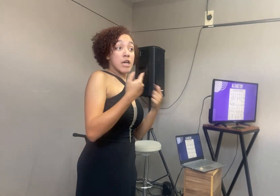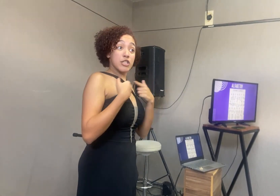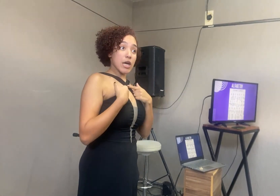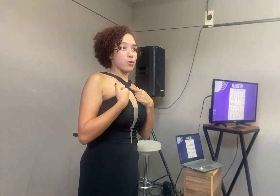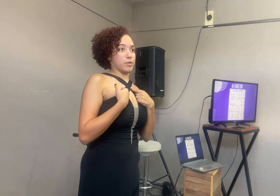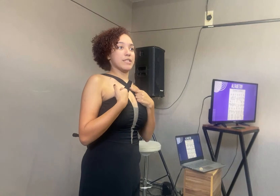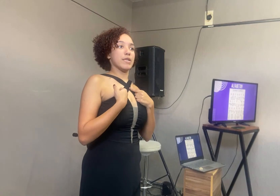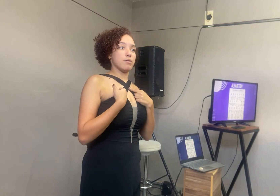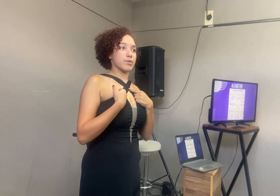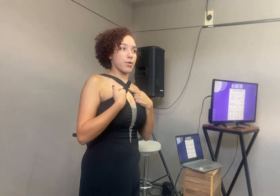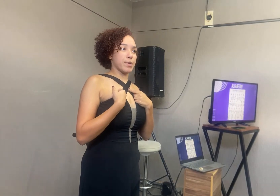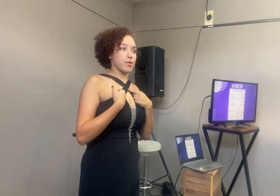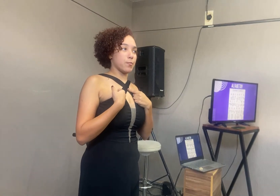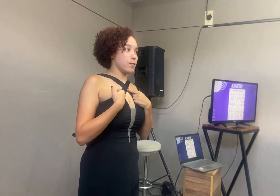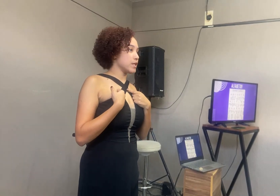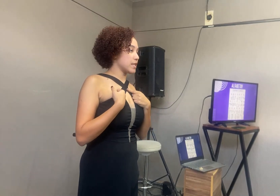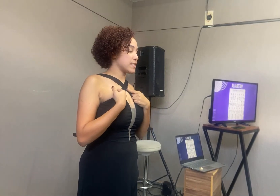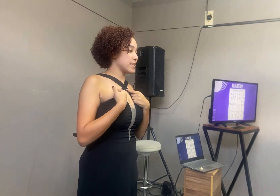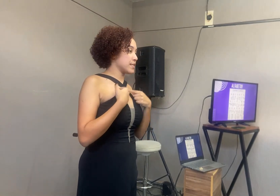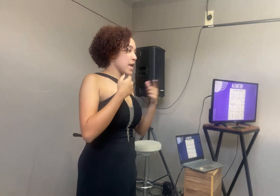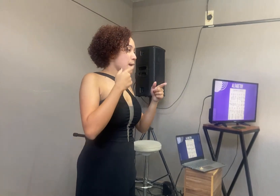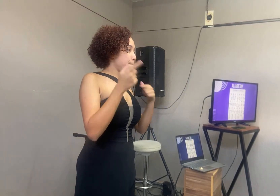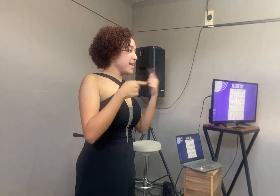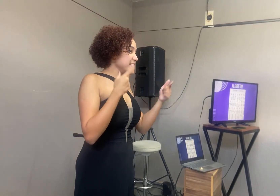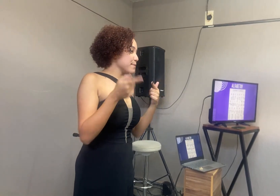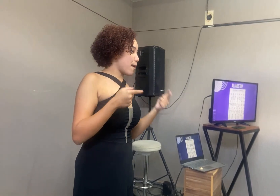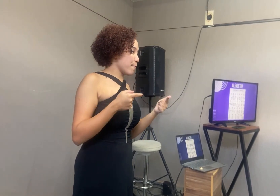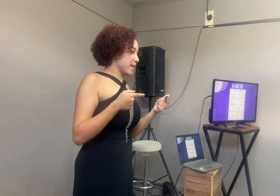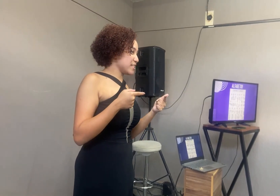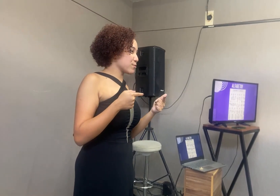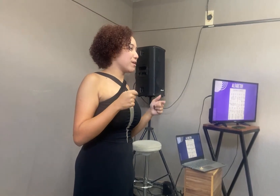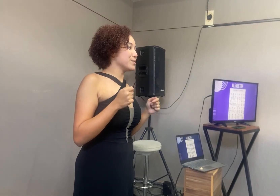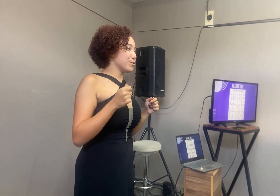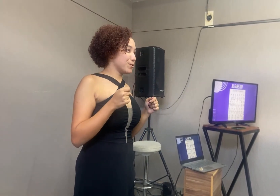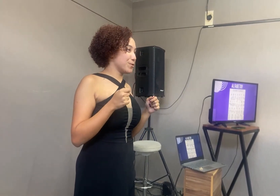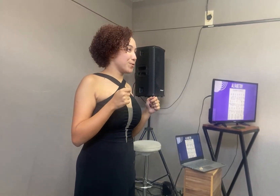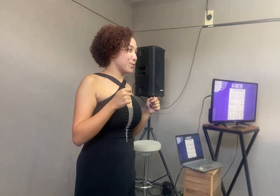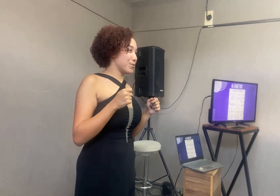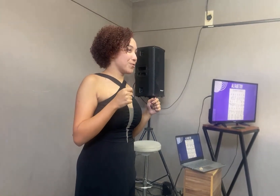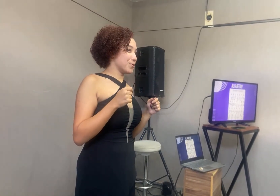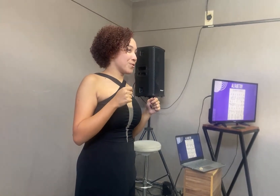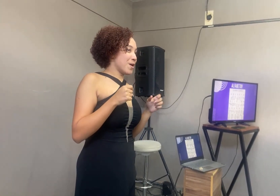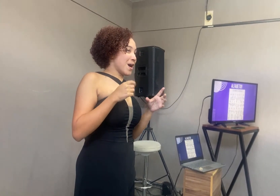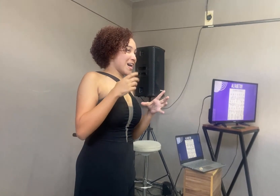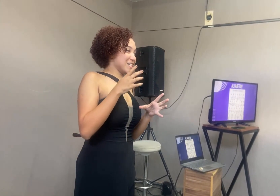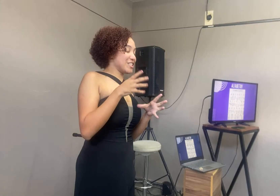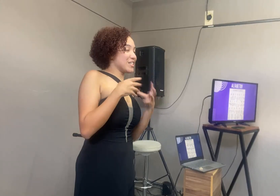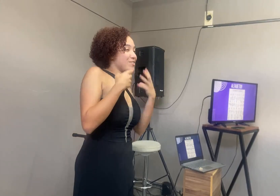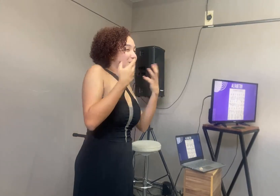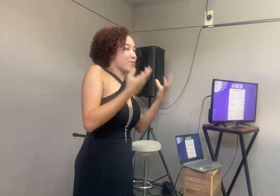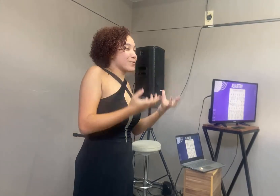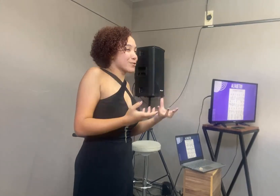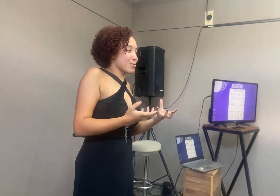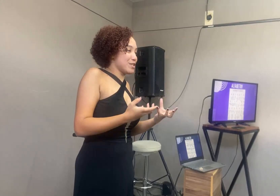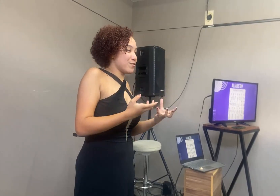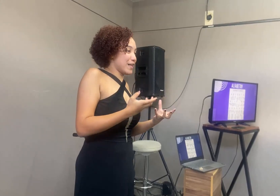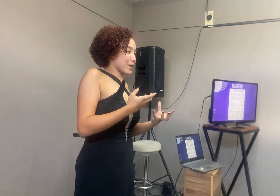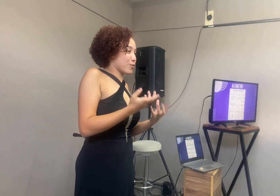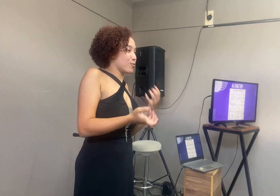Já aconteceu isso comigo, muitas das vezes, principalmente quando a gente não tem o costume de falar